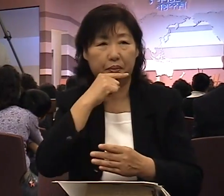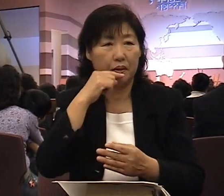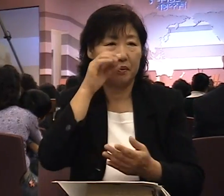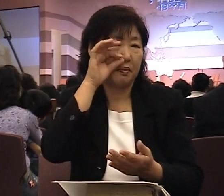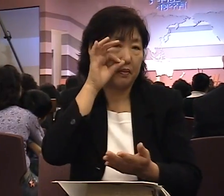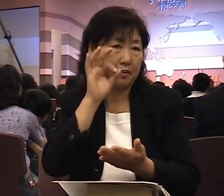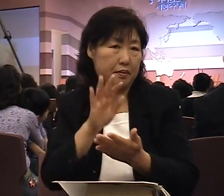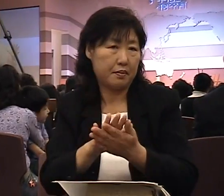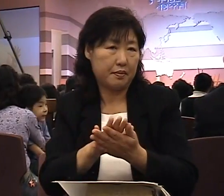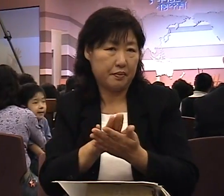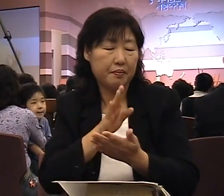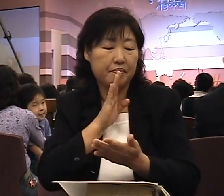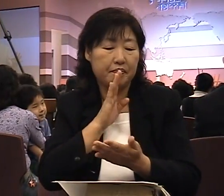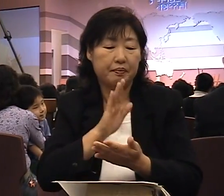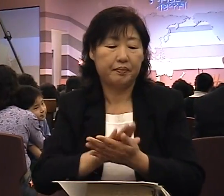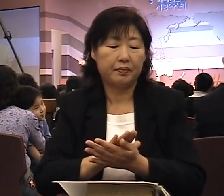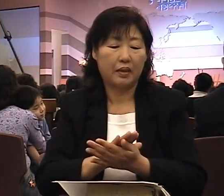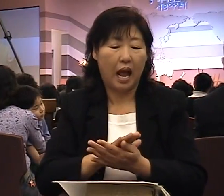하나님의